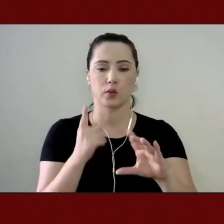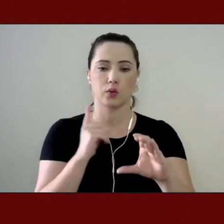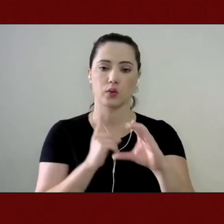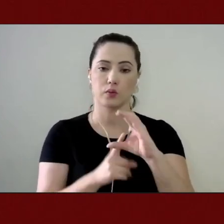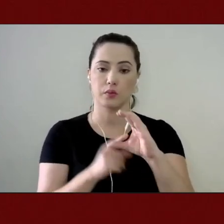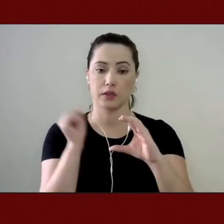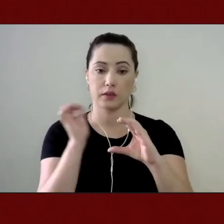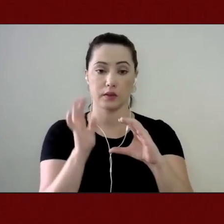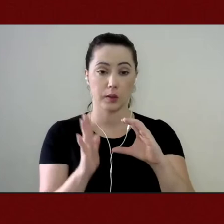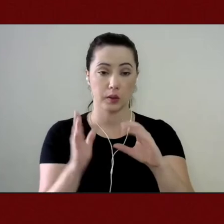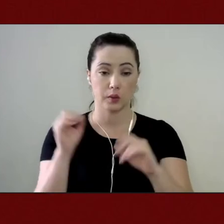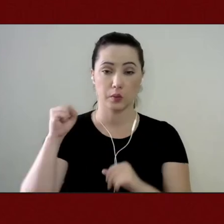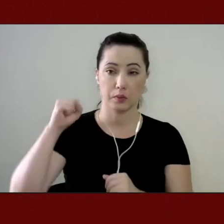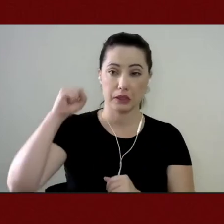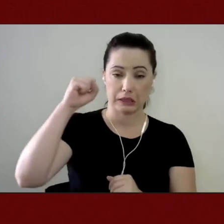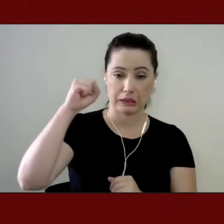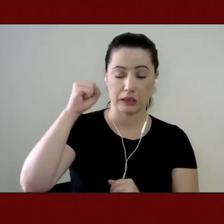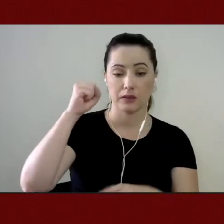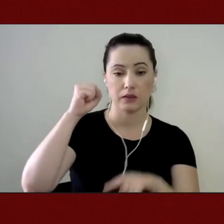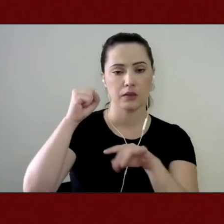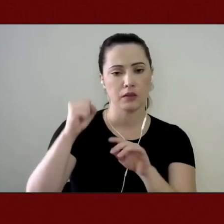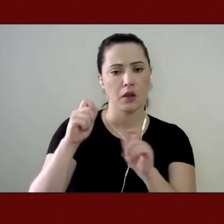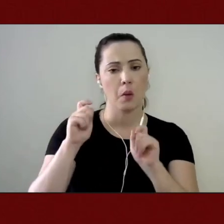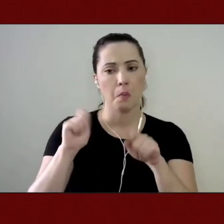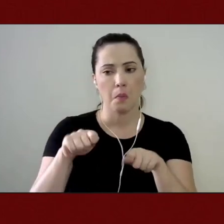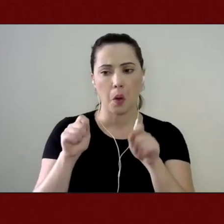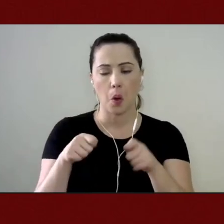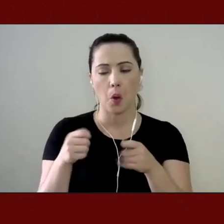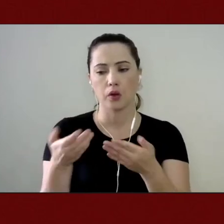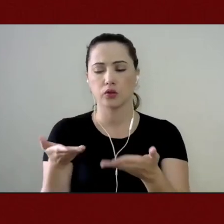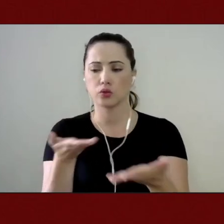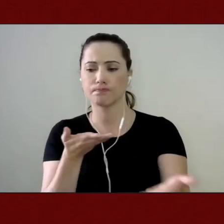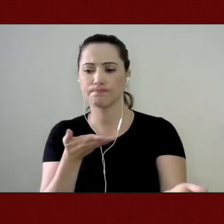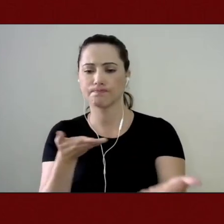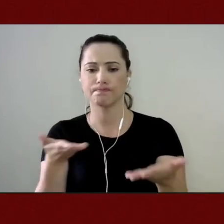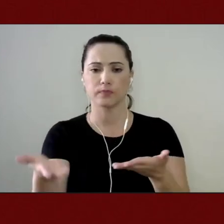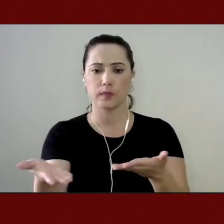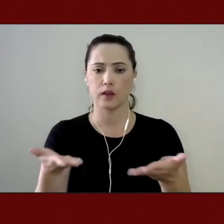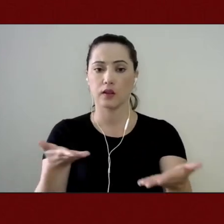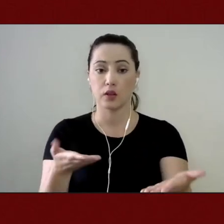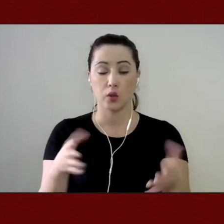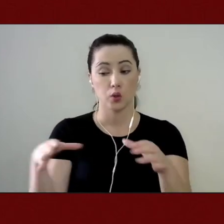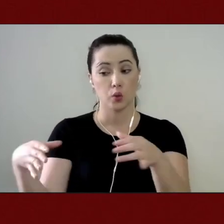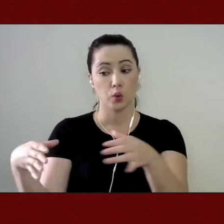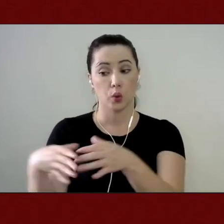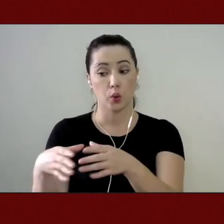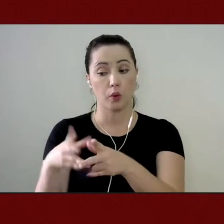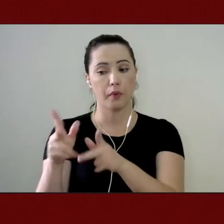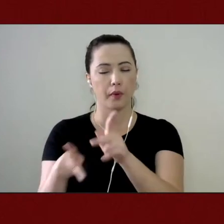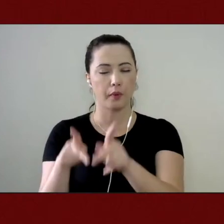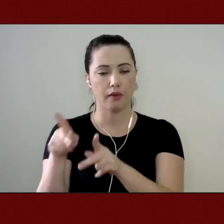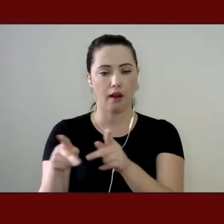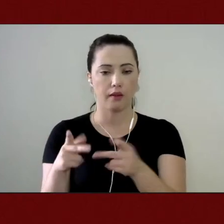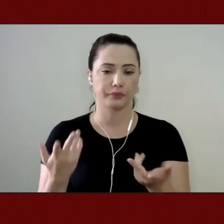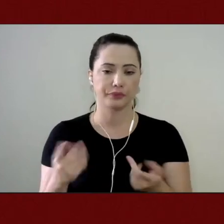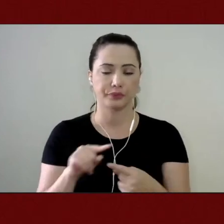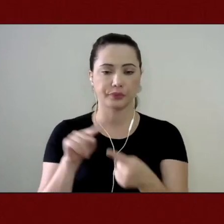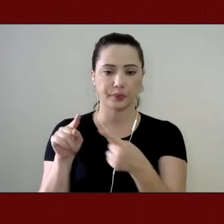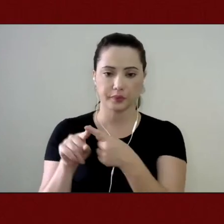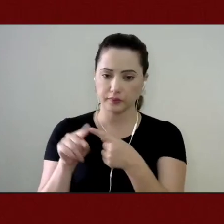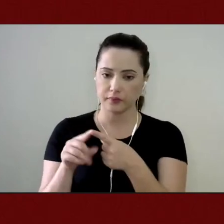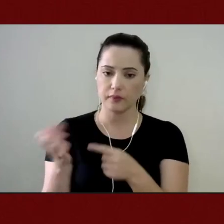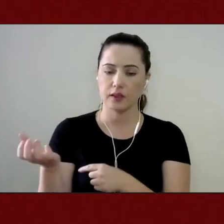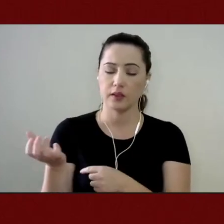brasileiros se colocam como interlocutores desse potencial bloco popular, onde visam a se tornar